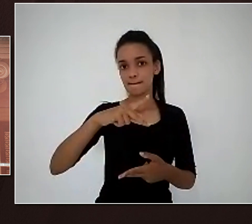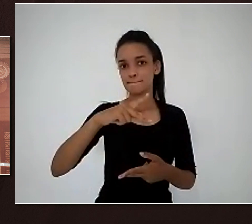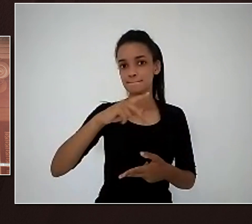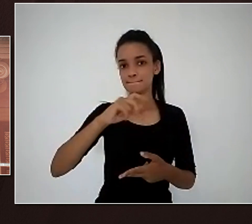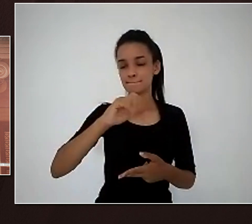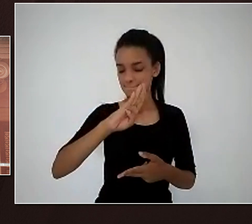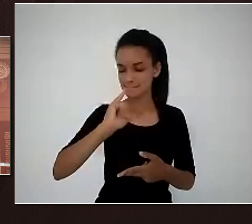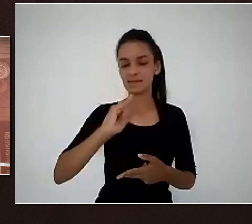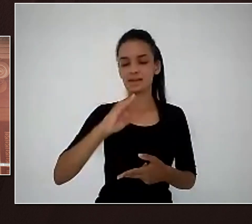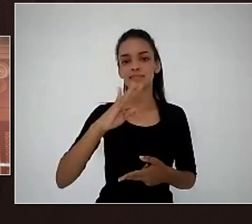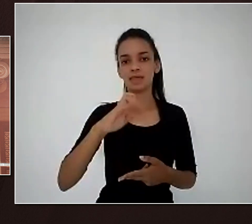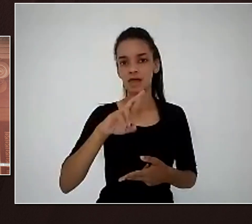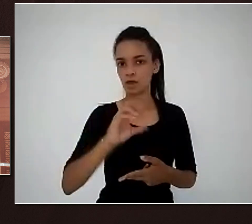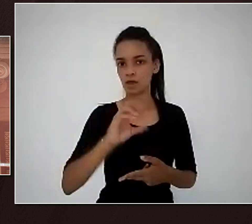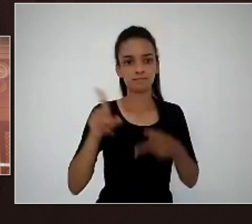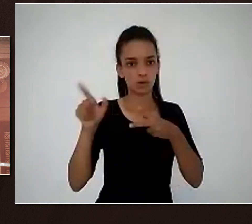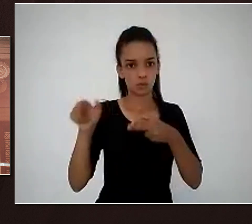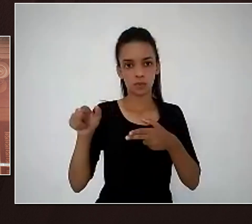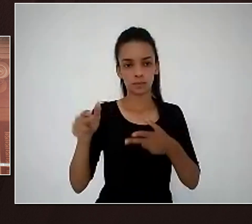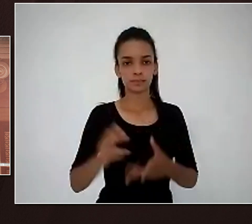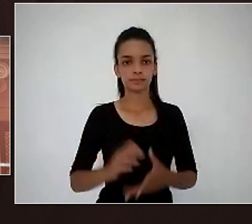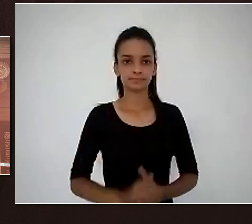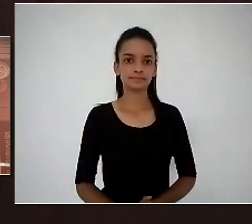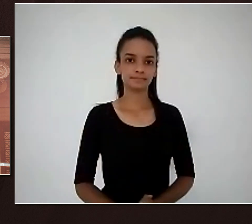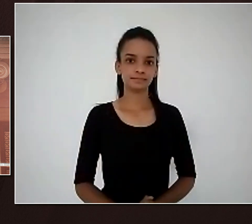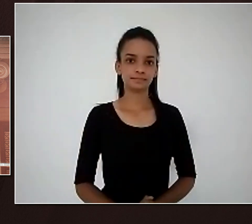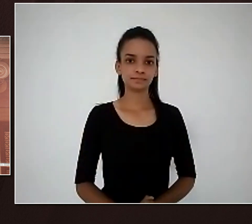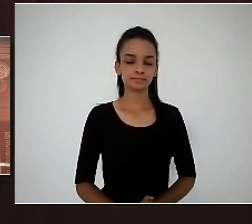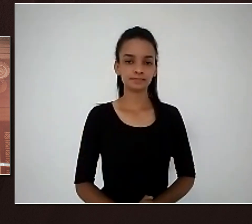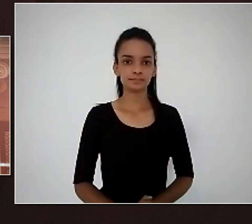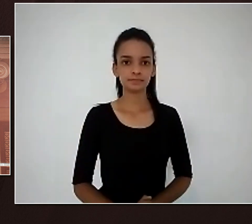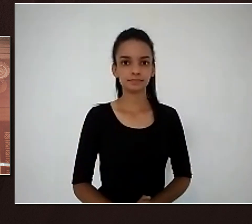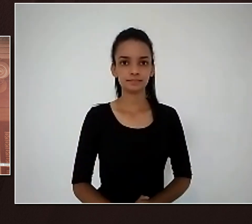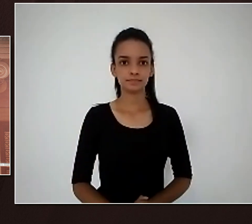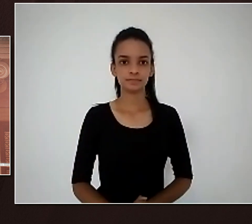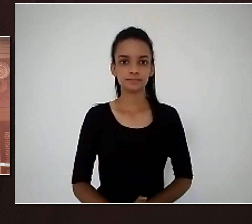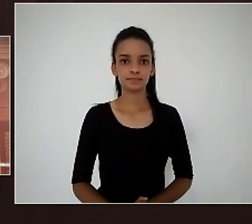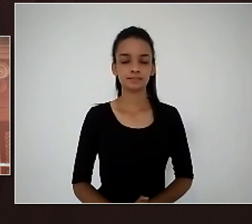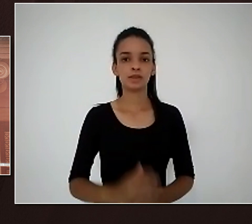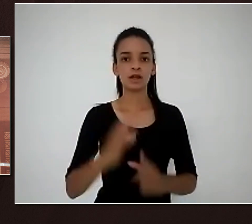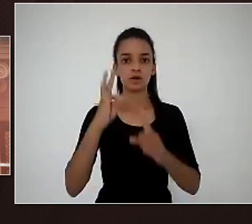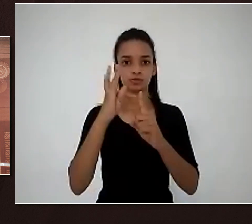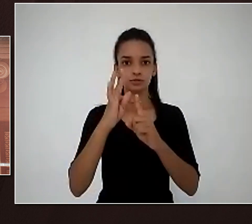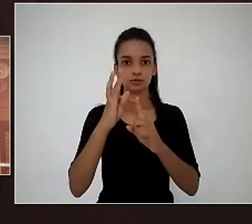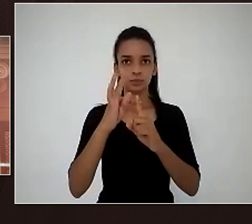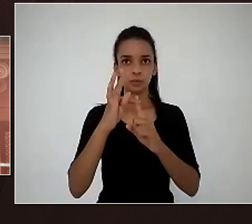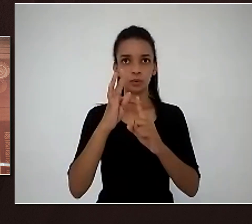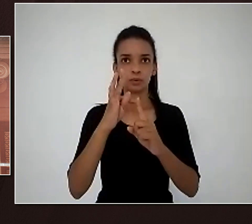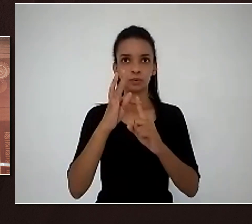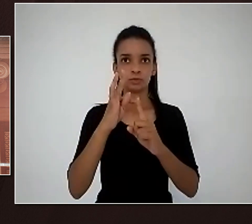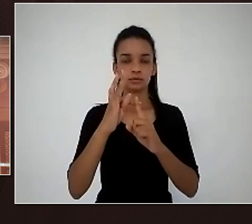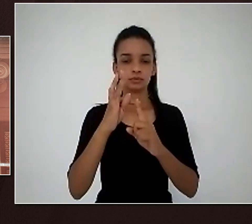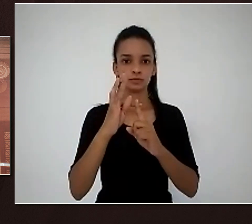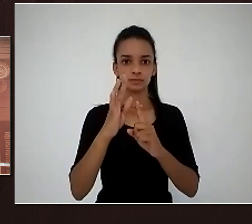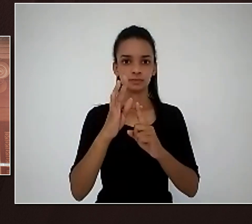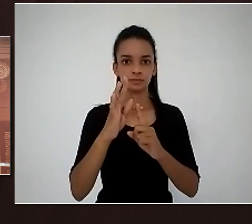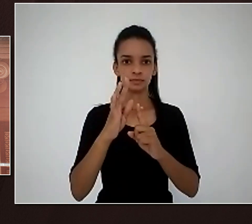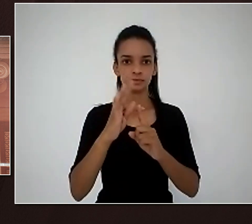Tito, né? Tito está depois de 2 Timóteo, né? Tito capítulo 1, versículo